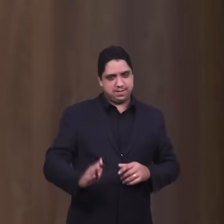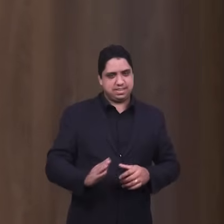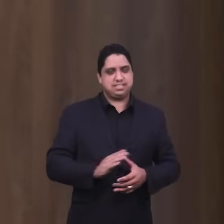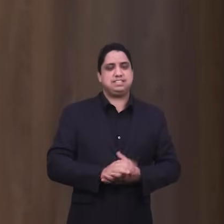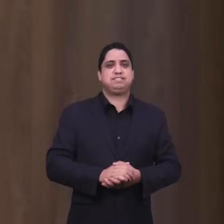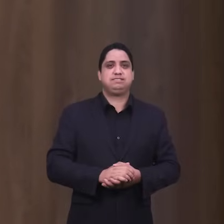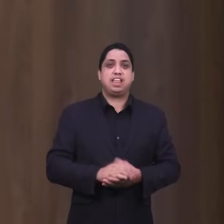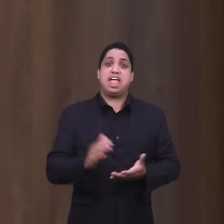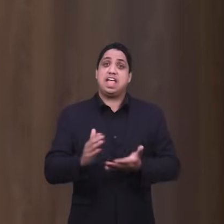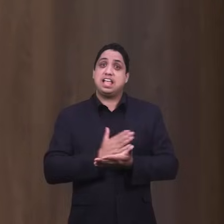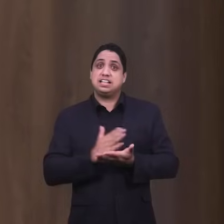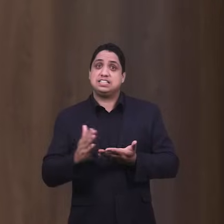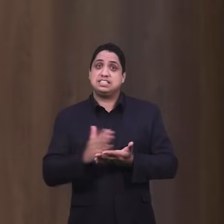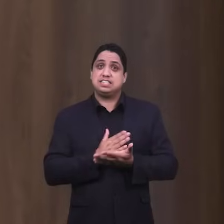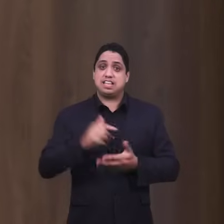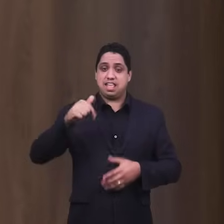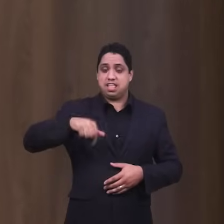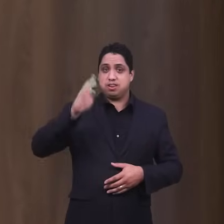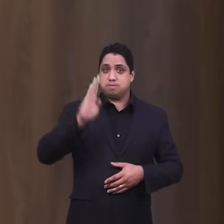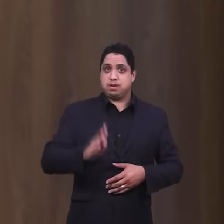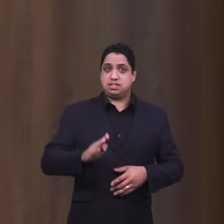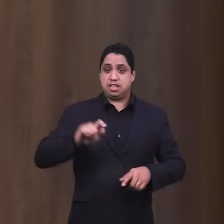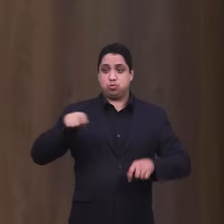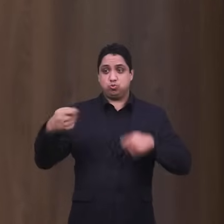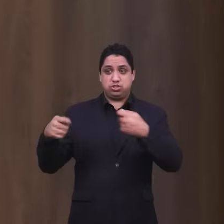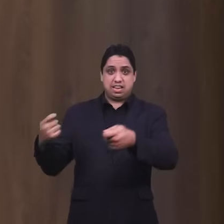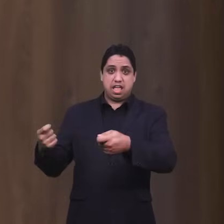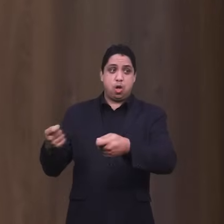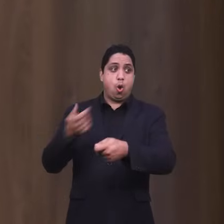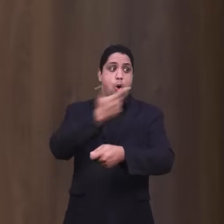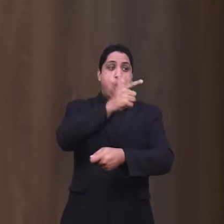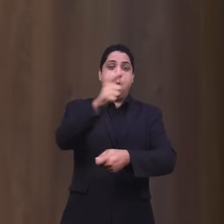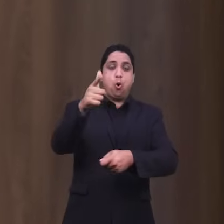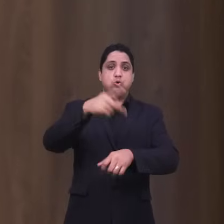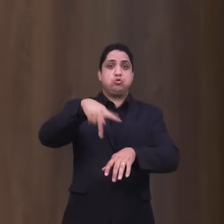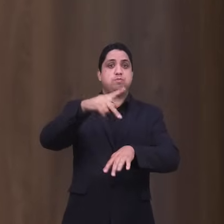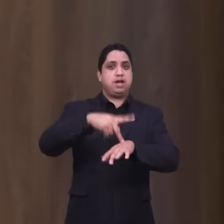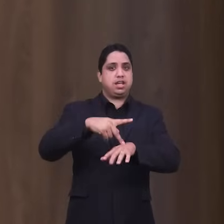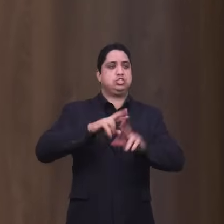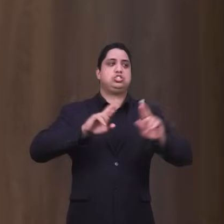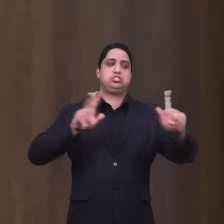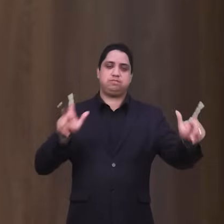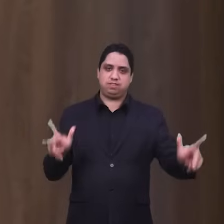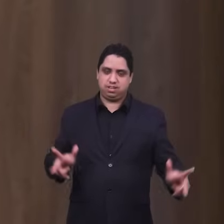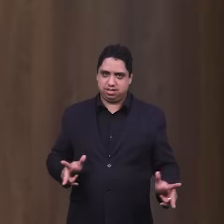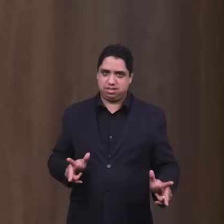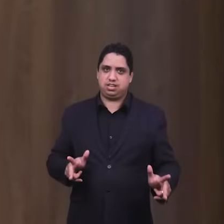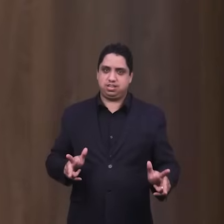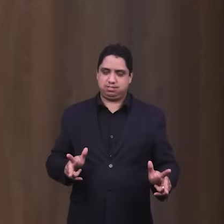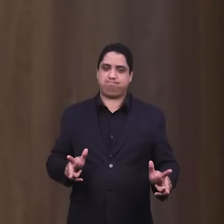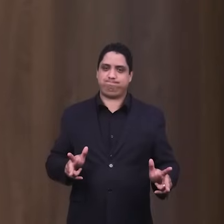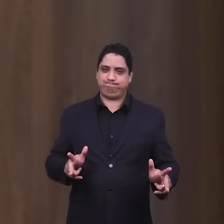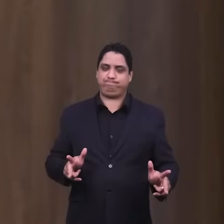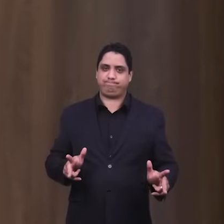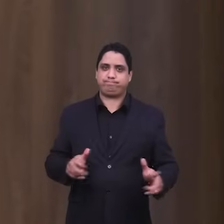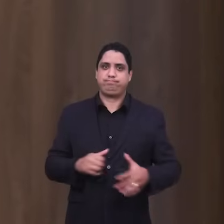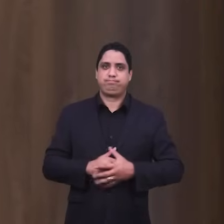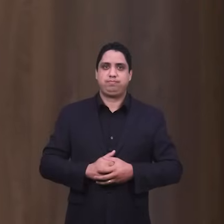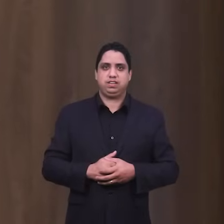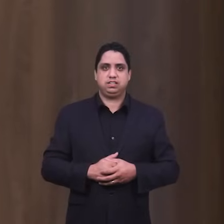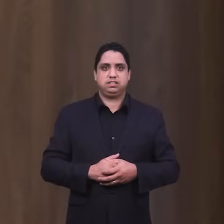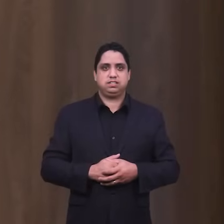sinais. E às vezes o que é no Brasil um sinal, em outro país pode ser outra coisa totalmente